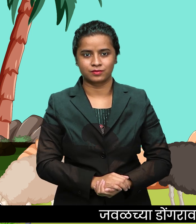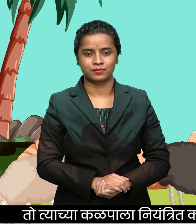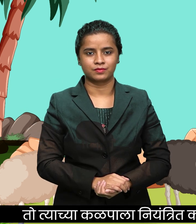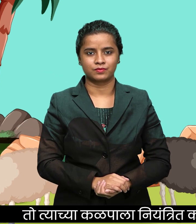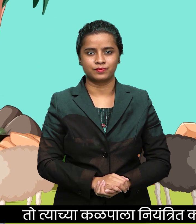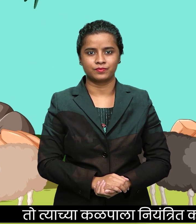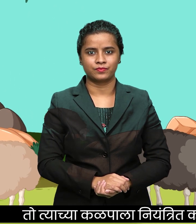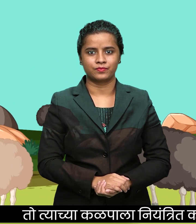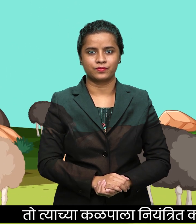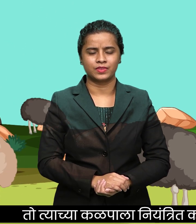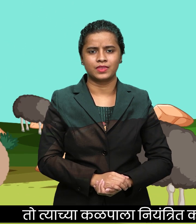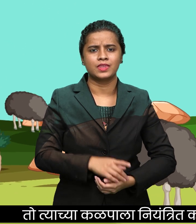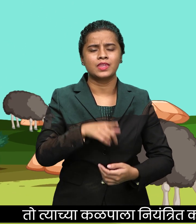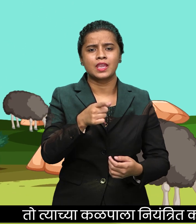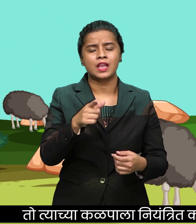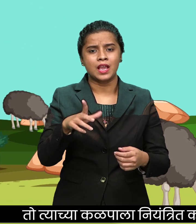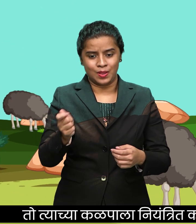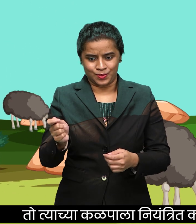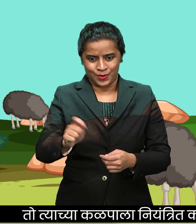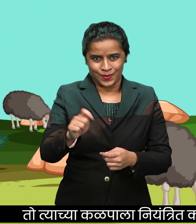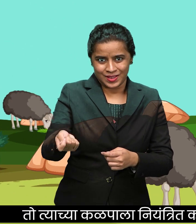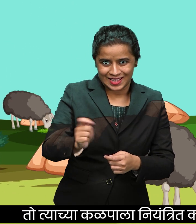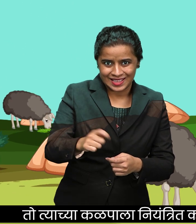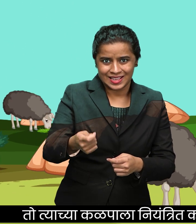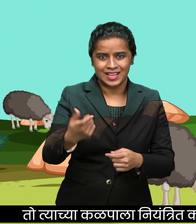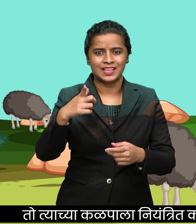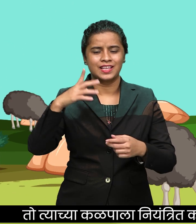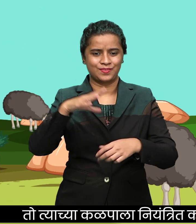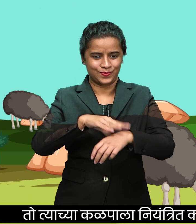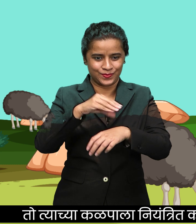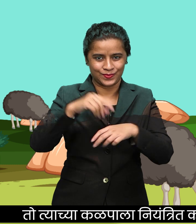तो त्याच्या कळपाला नियंत्रित करण्यासाठी त्याच्यासोबत एक काठी घेत असे.